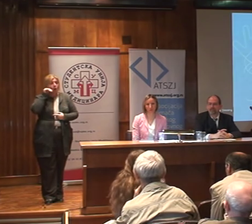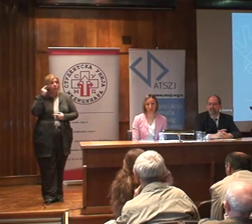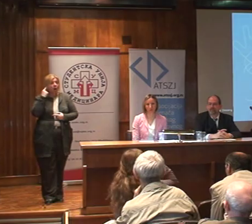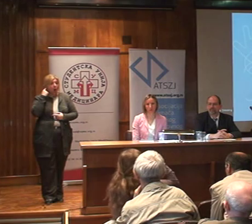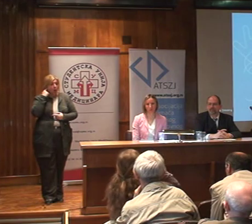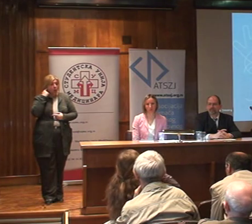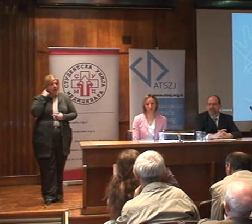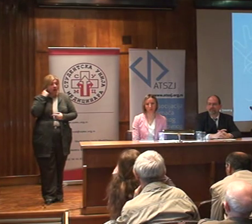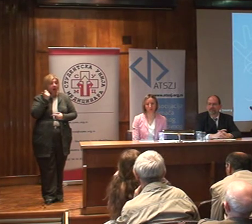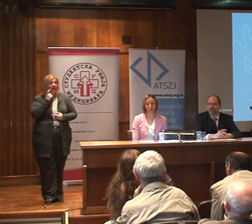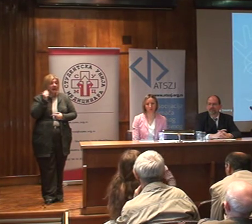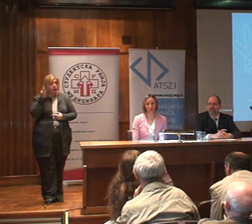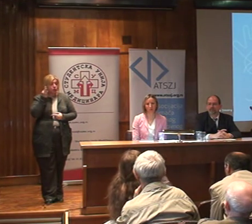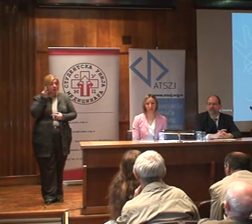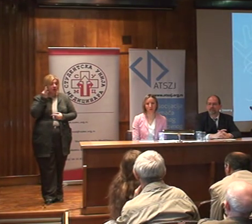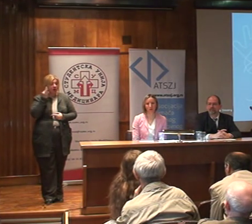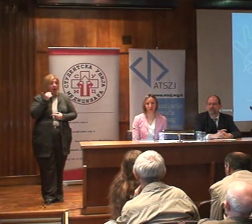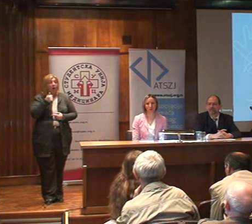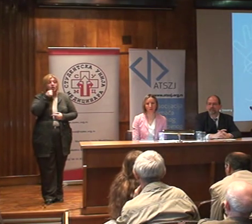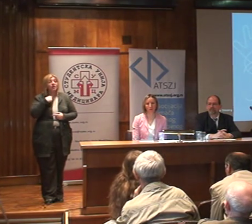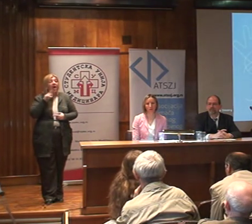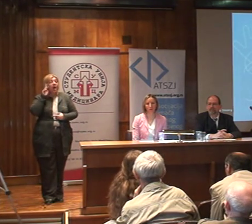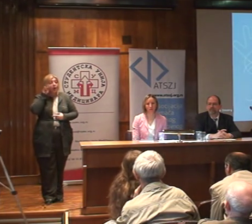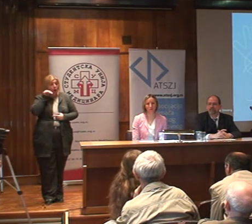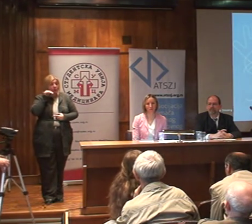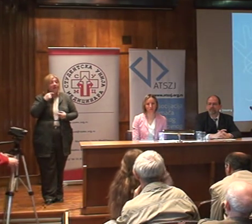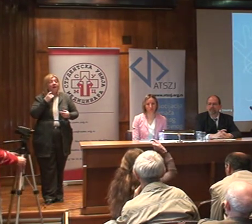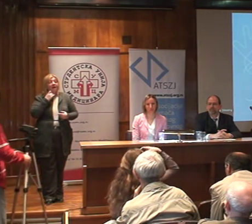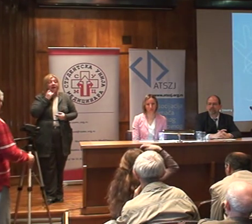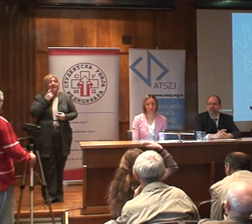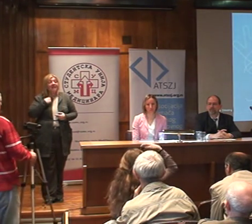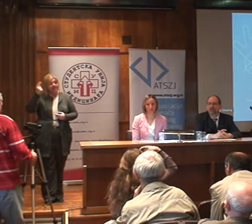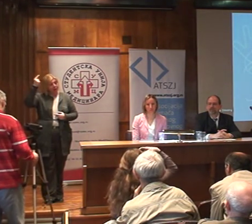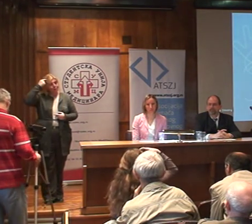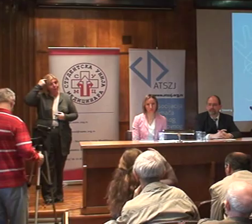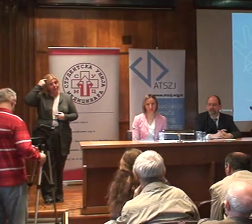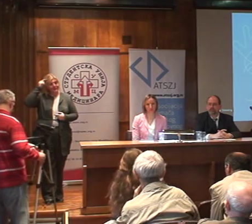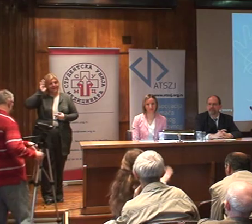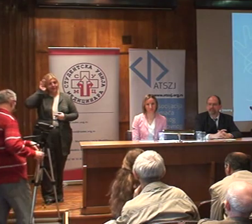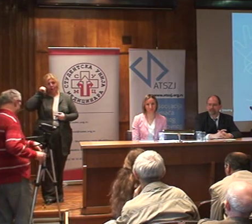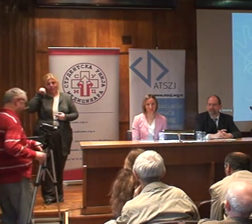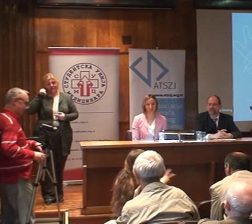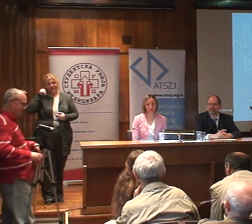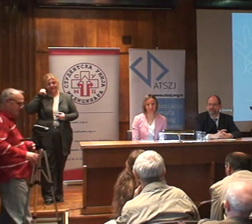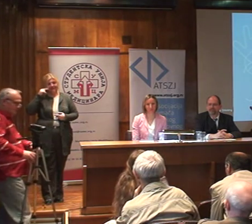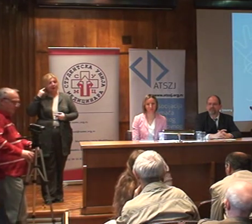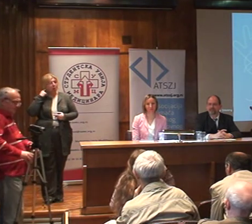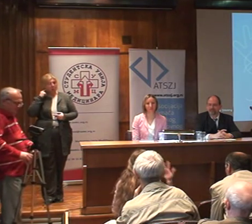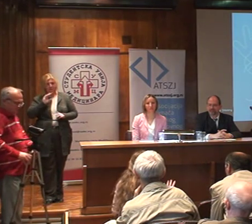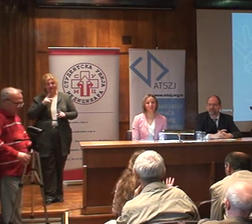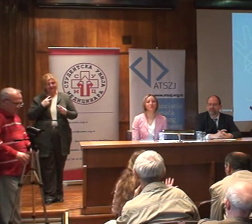prava gluvoća, neuzlečiva gluvoća je ta od uma. Kratko rečeno, znači,